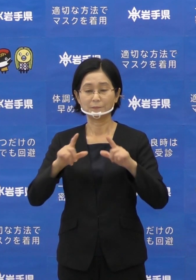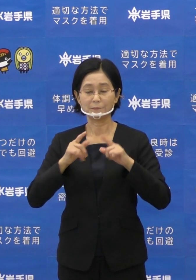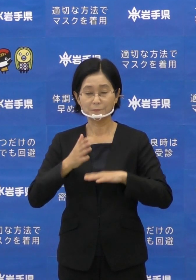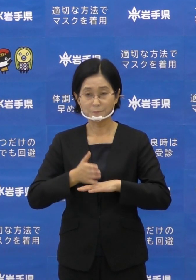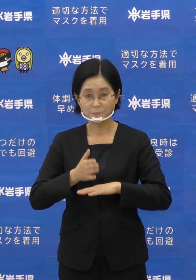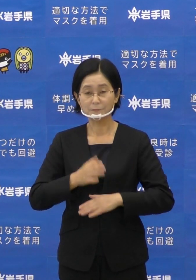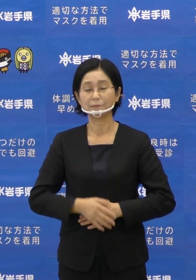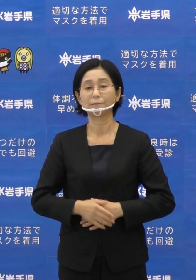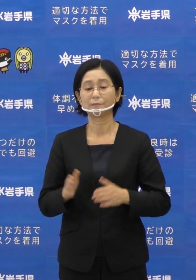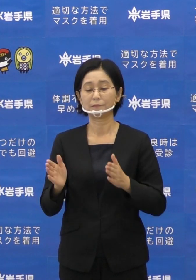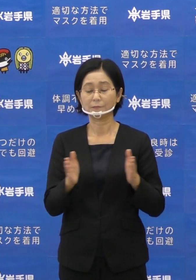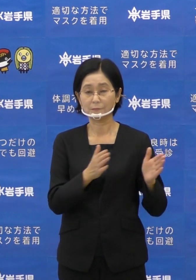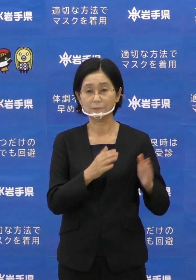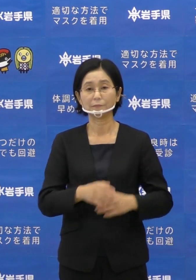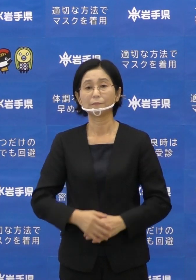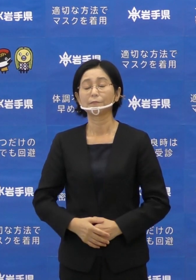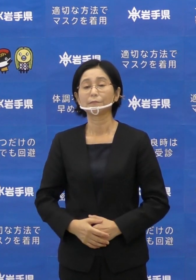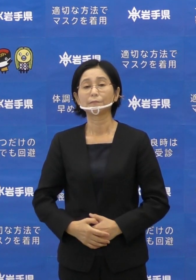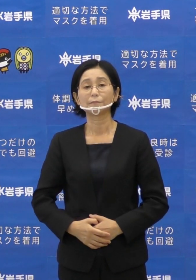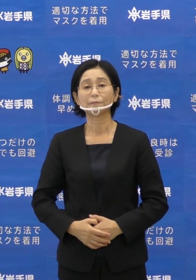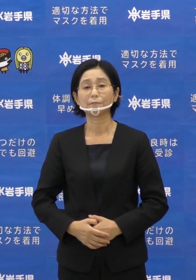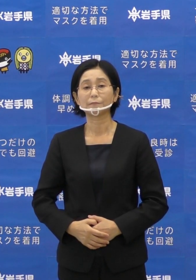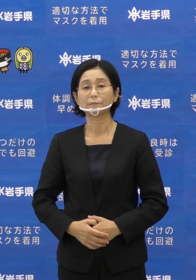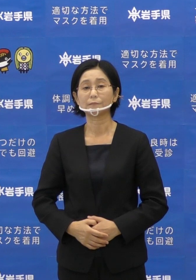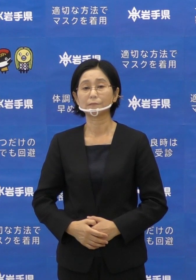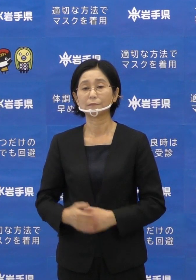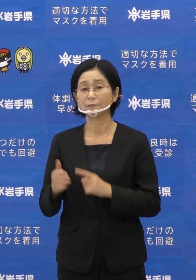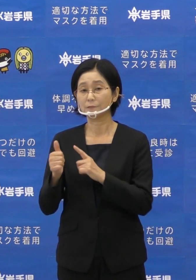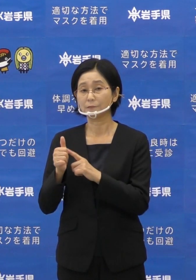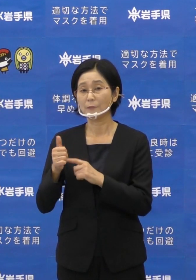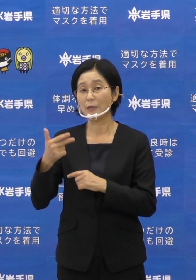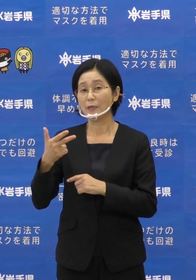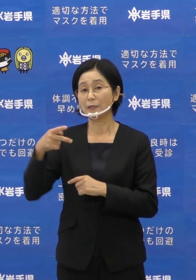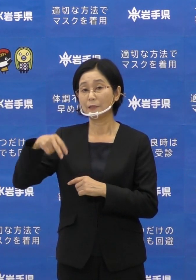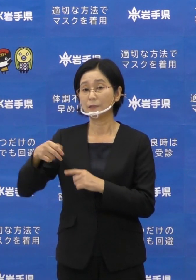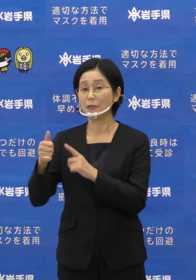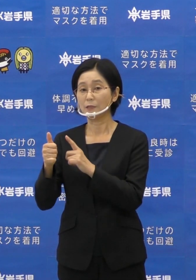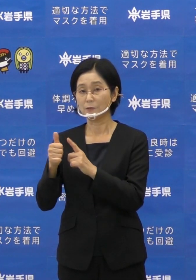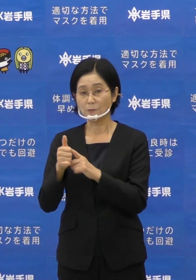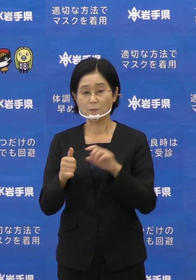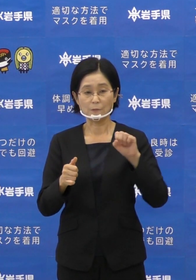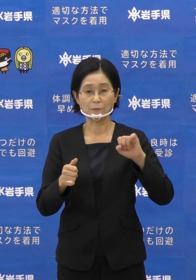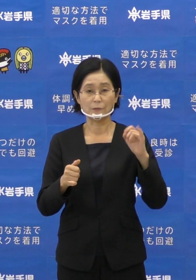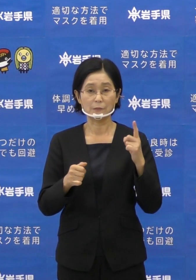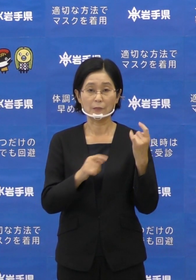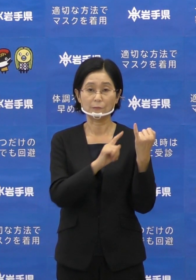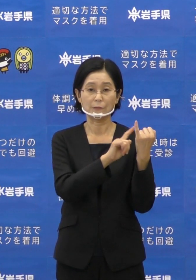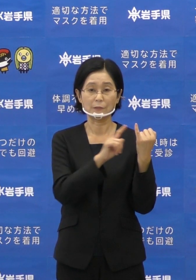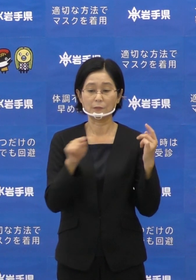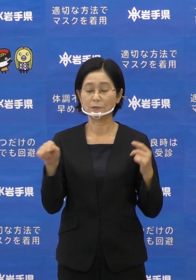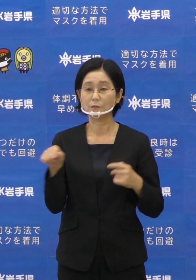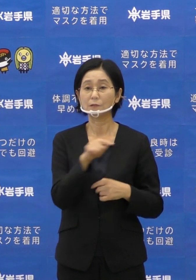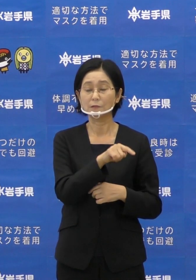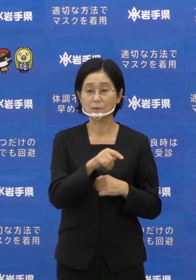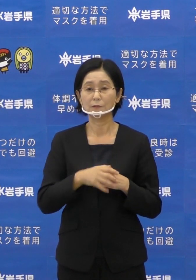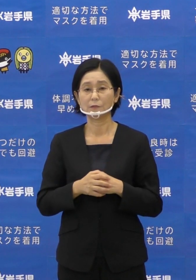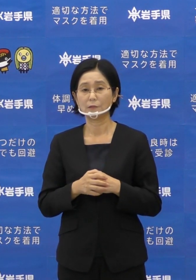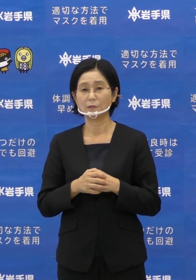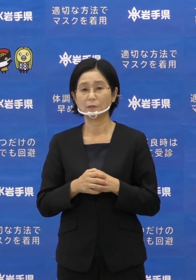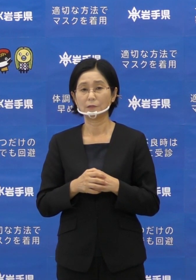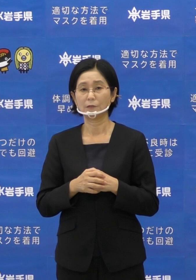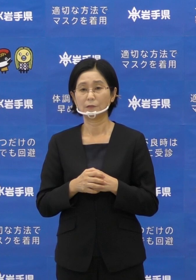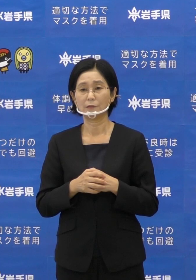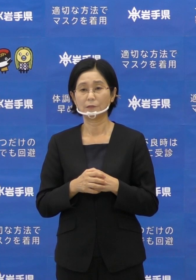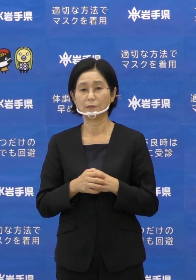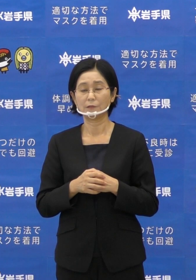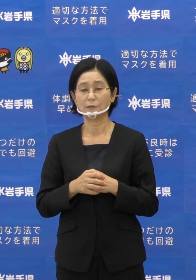とその今そのシナ氏と佐野氏でこう立憲の県連は佐